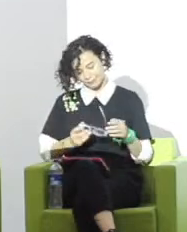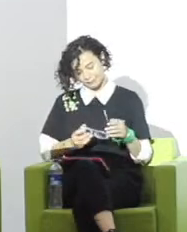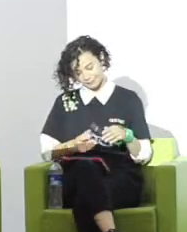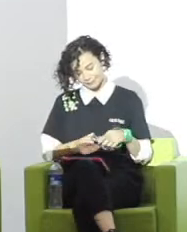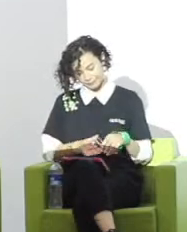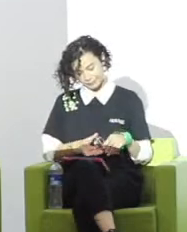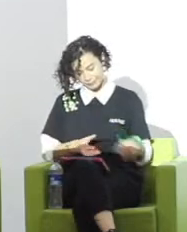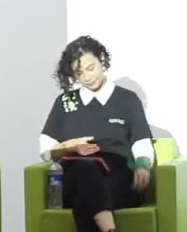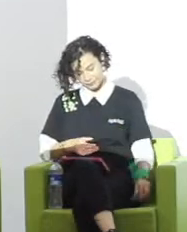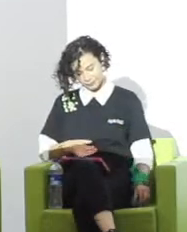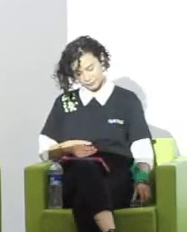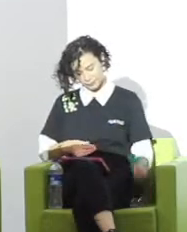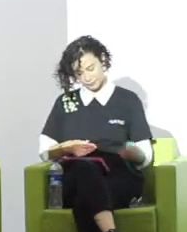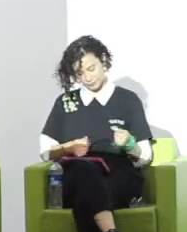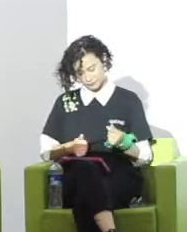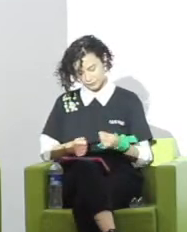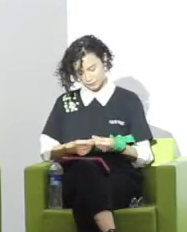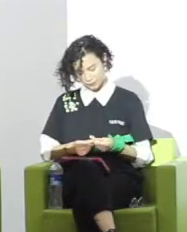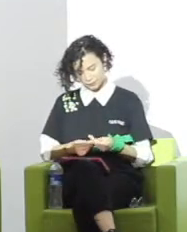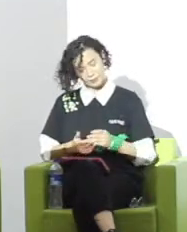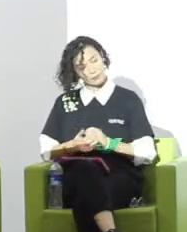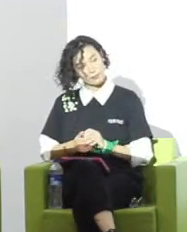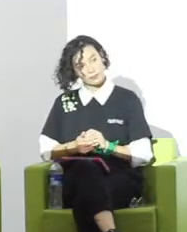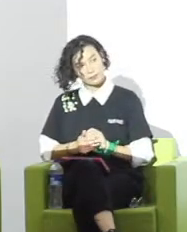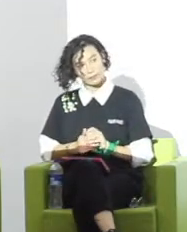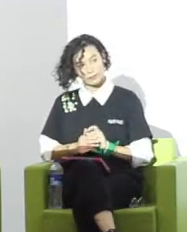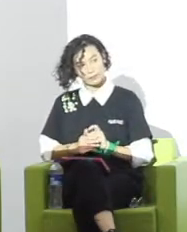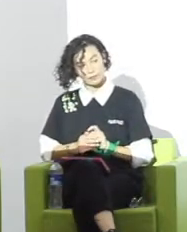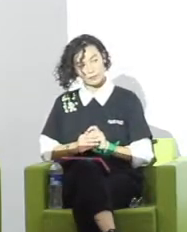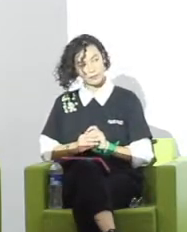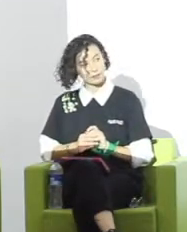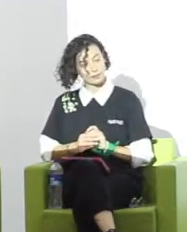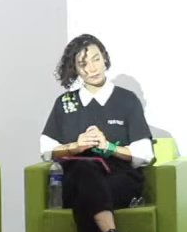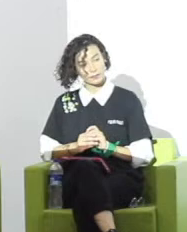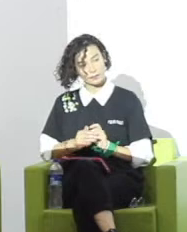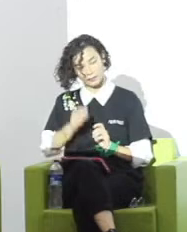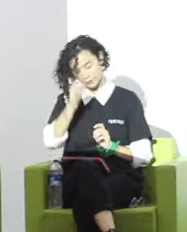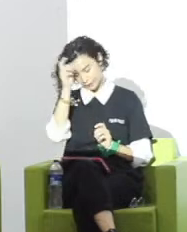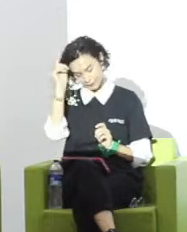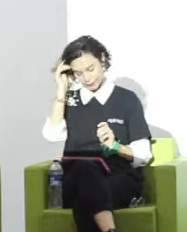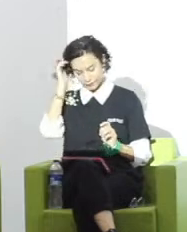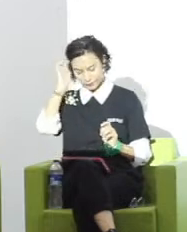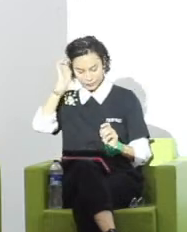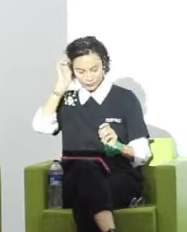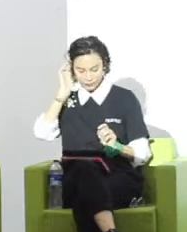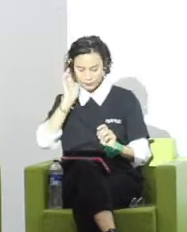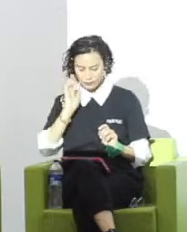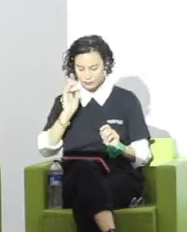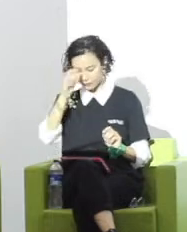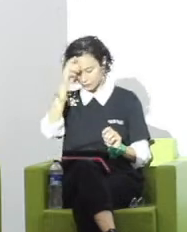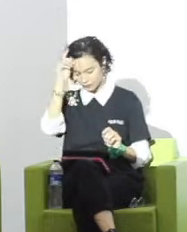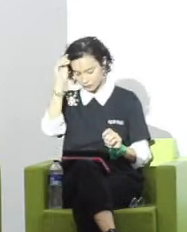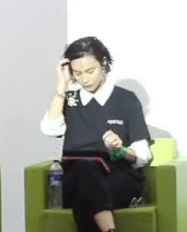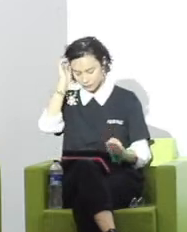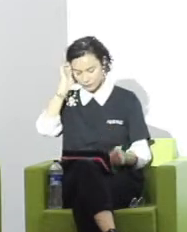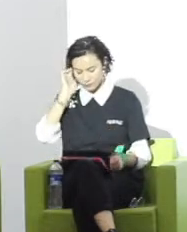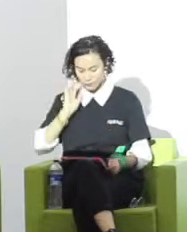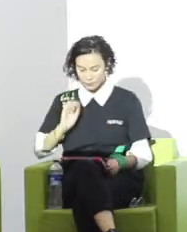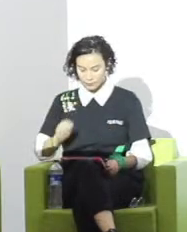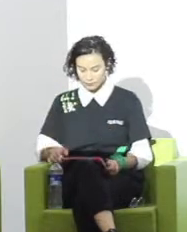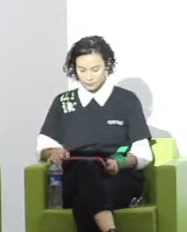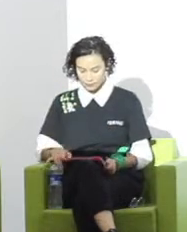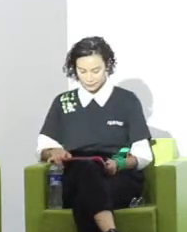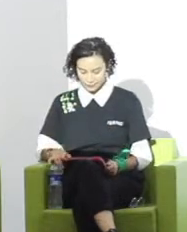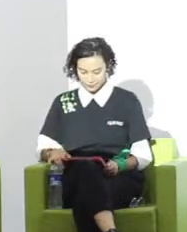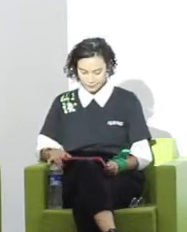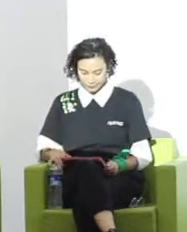desde la investigación creación trabajan por la defensa de los derechos humanos de poblaciones y comunidades históricamente